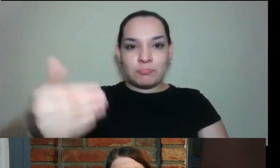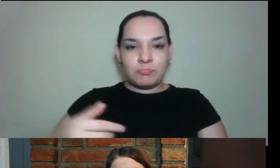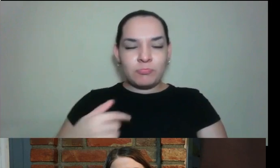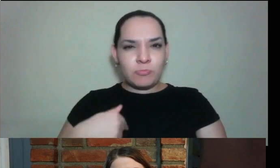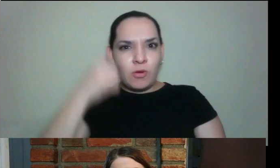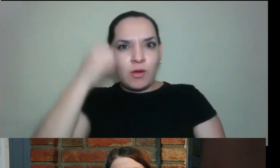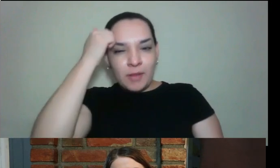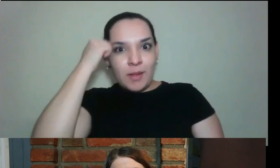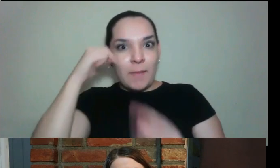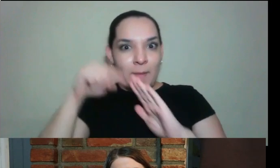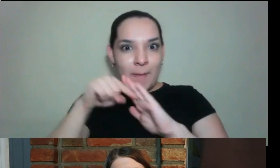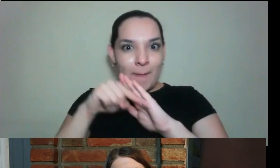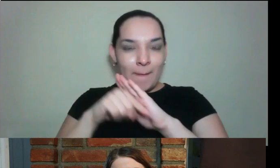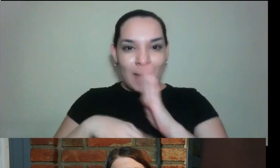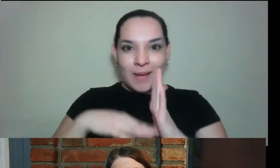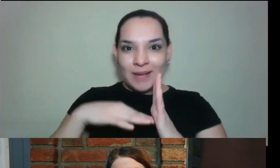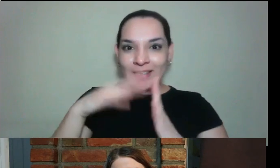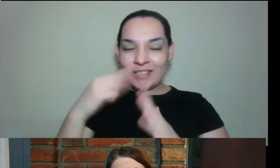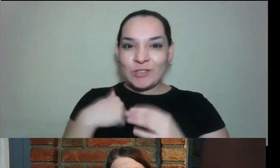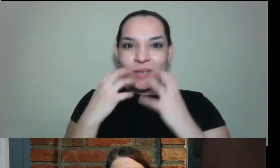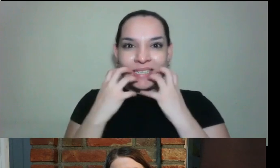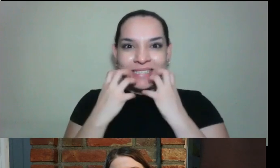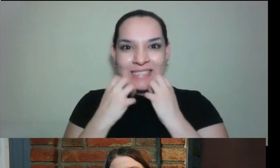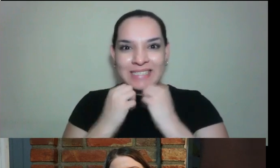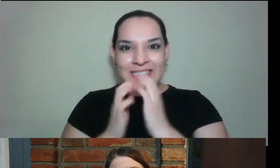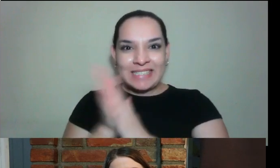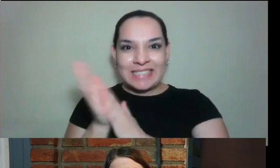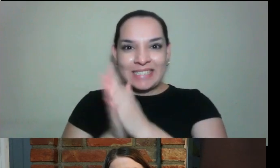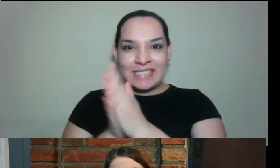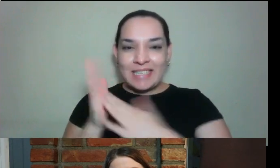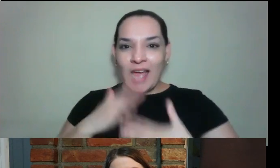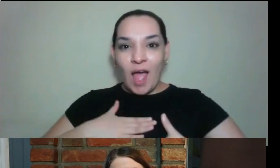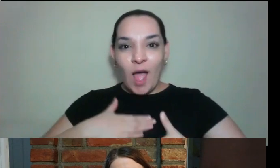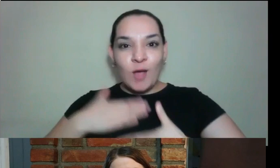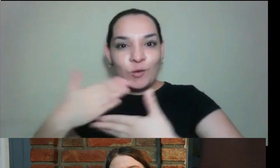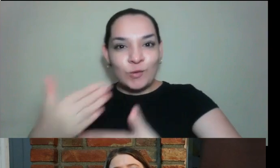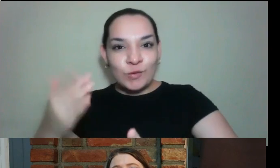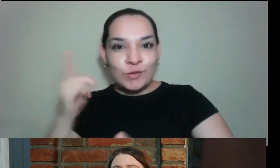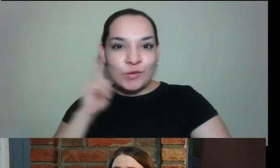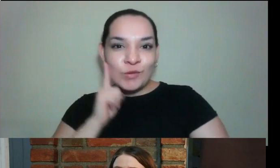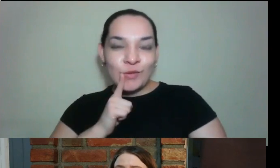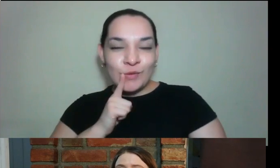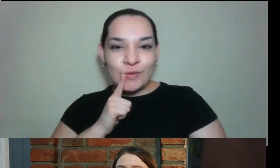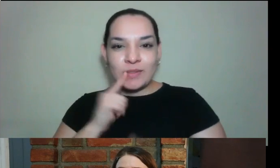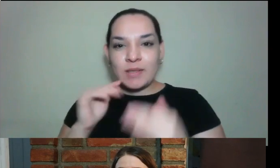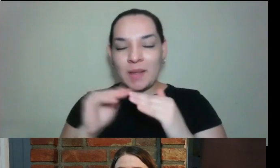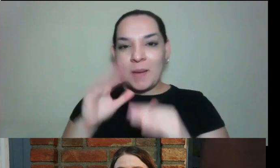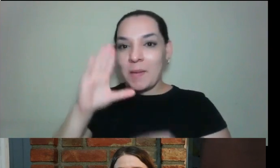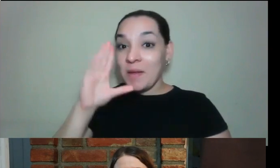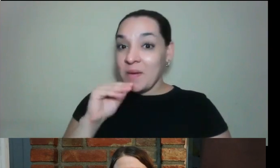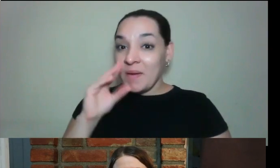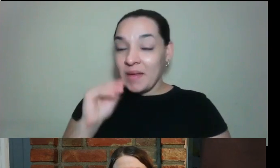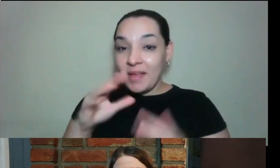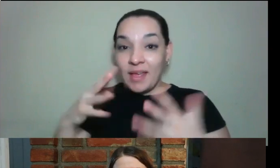a medida que me iba ayudando, cada vez quería ayudar a más personas sordas, a más personas